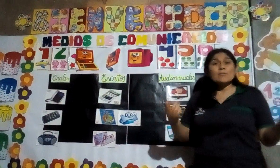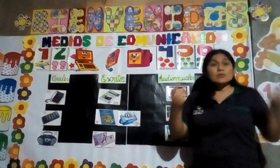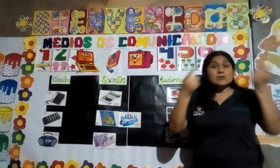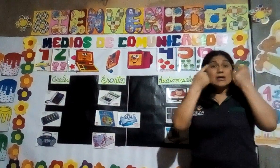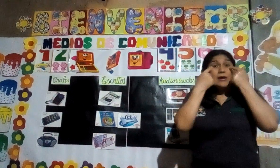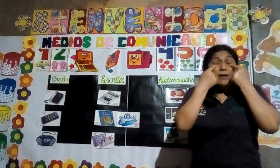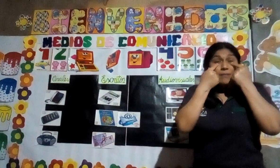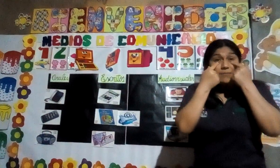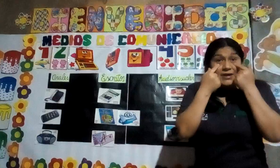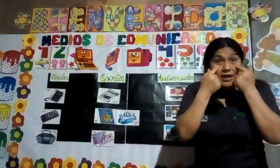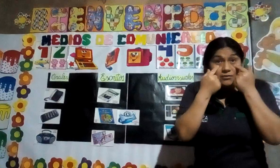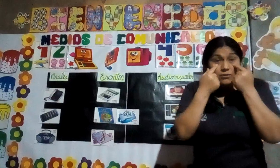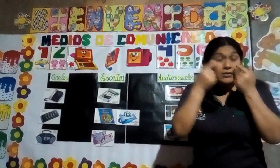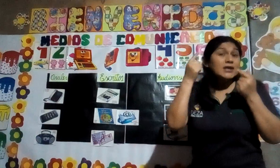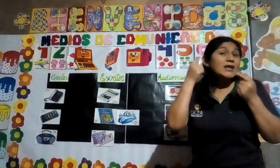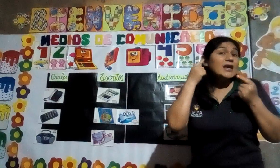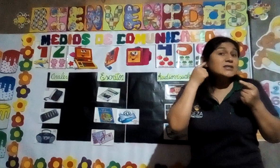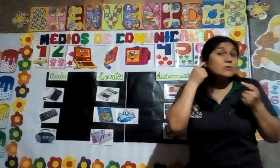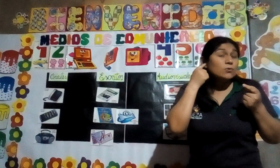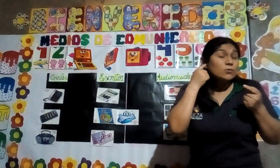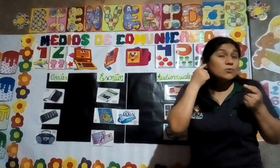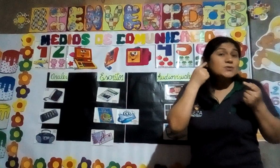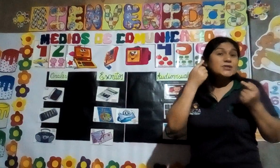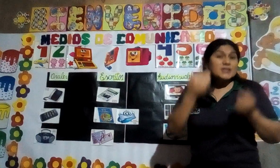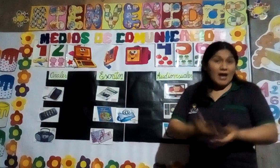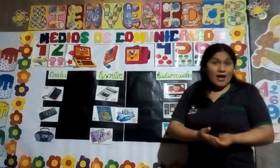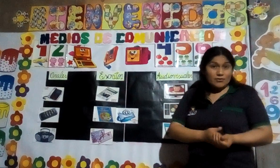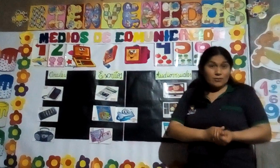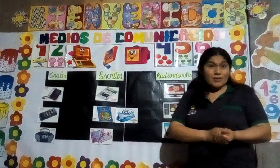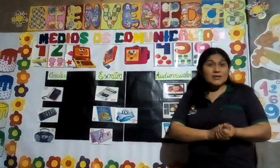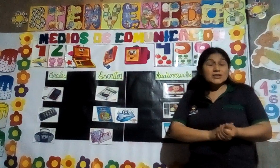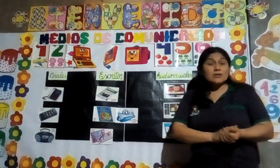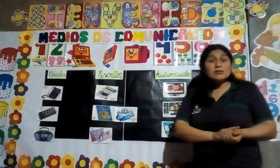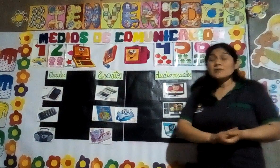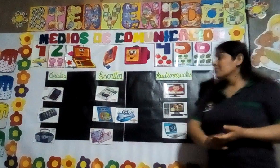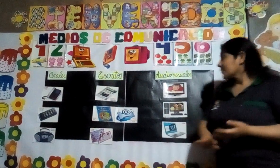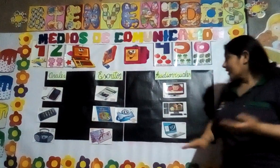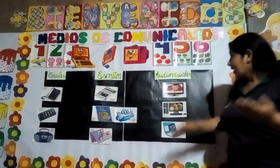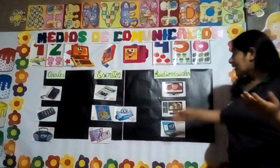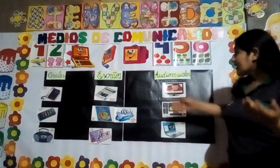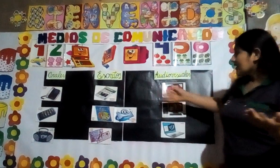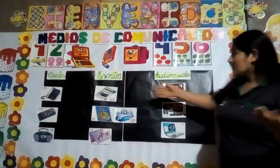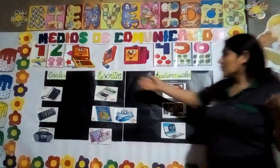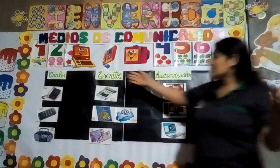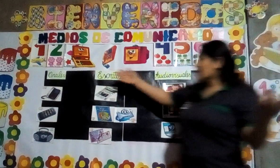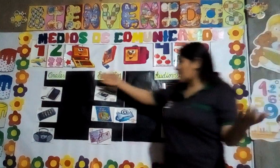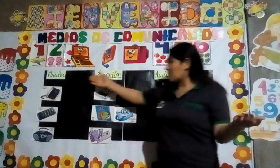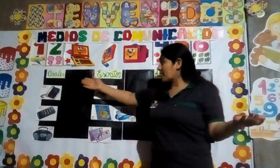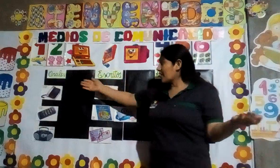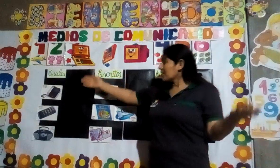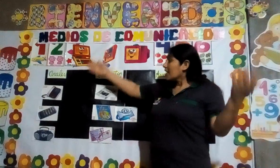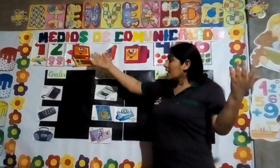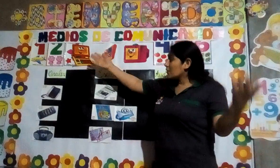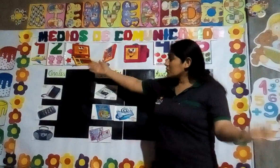comunicamos mirando y escuchando, ¿verdad, chicos? Y aquí tenemos los ejemplos, ¿verdad? En los